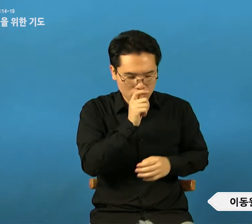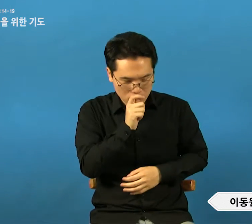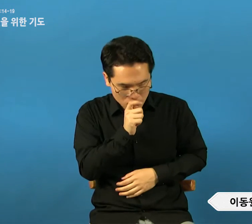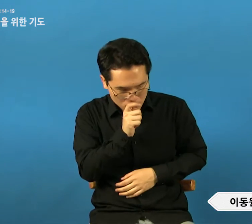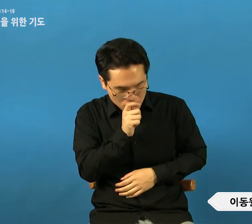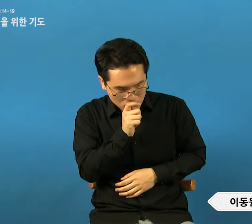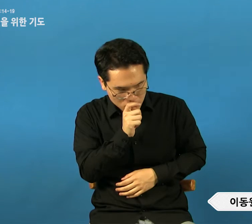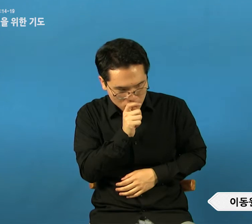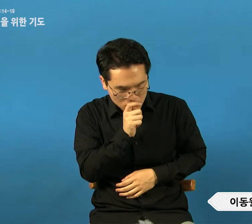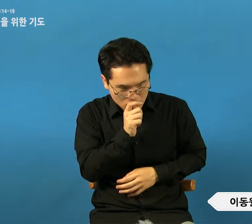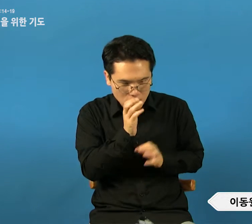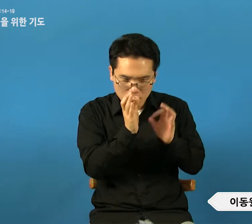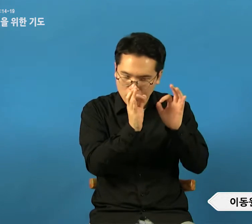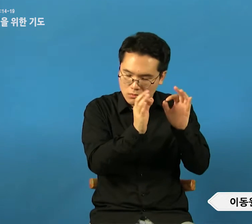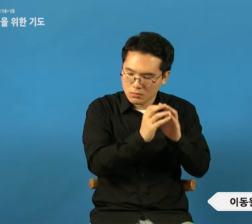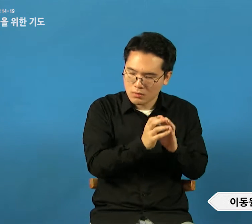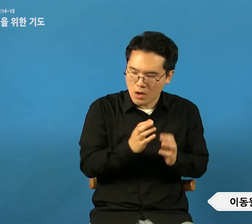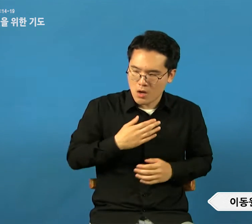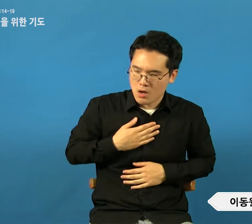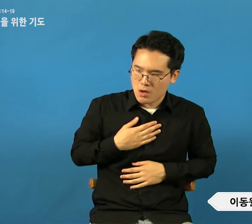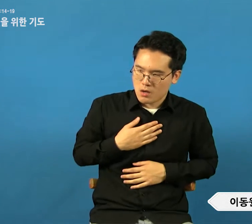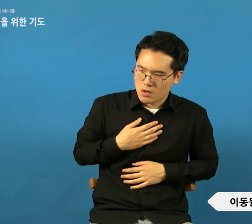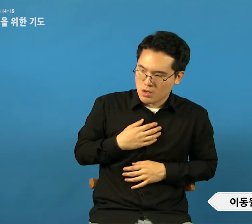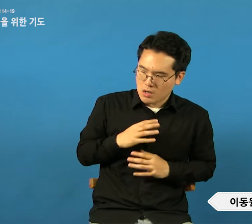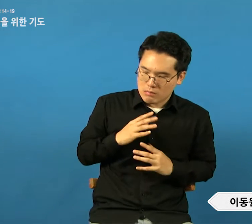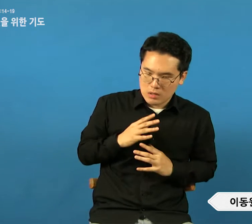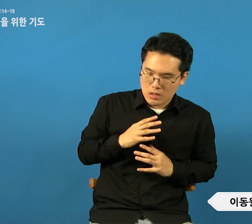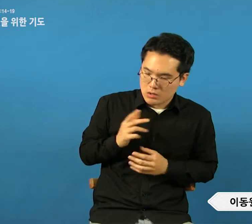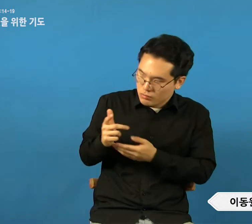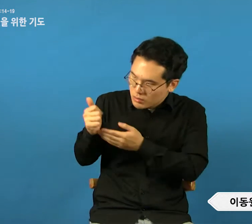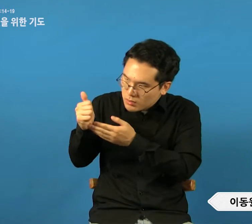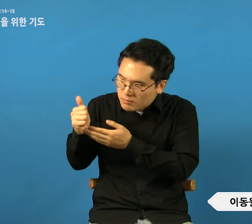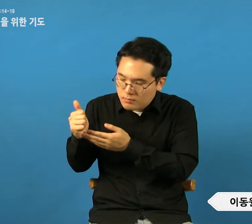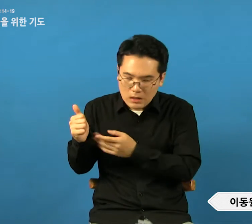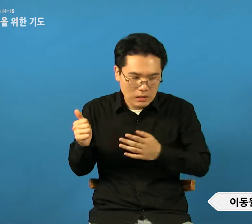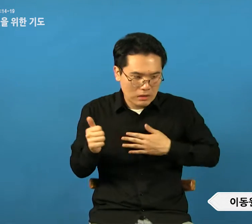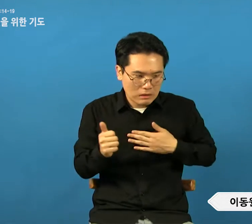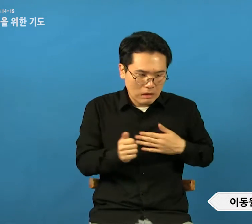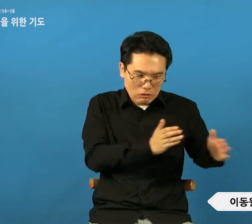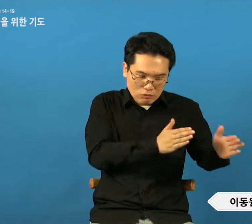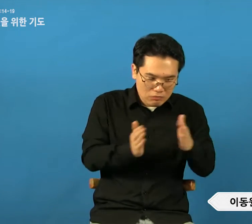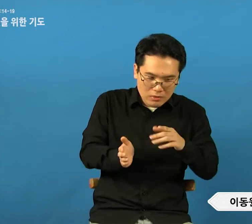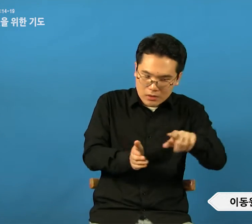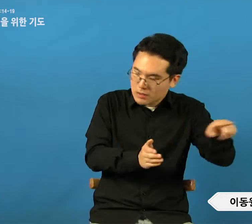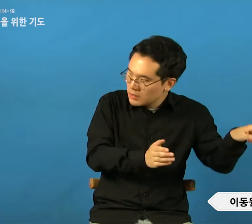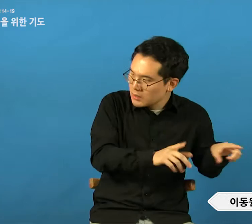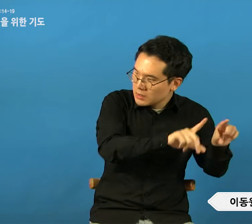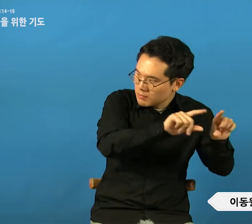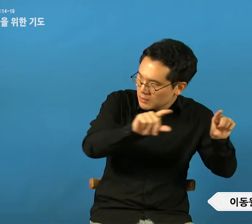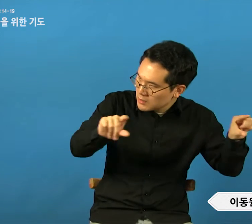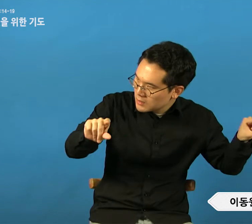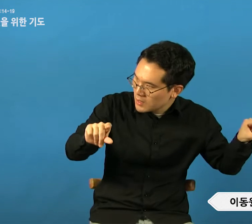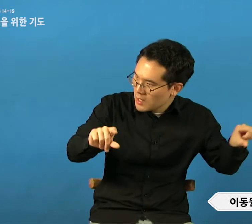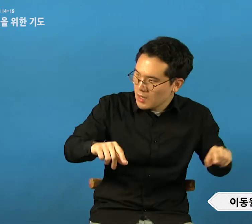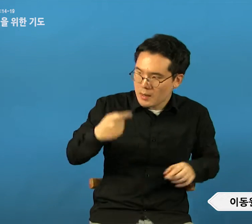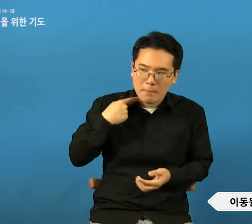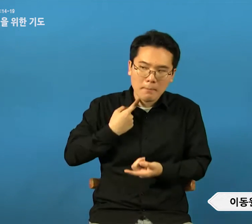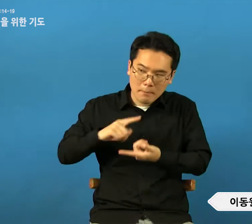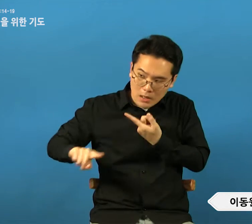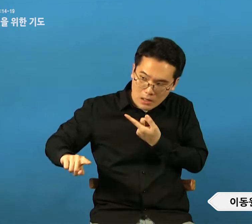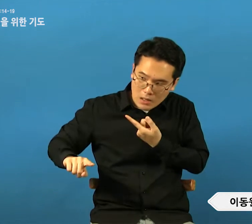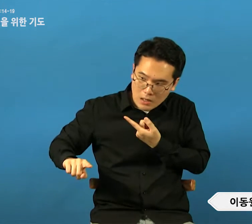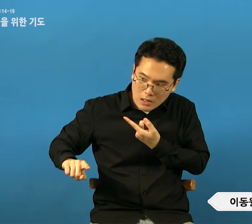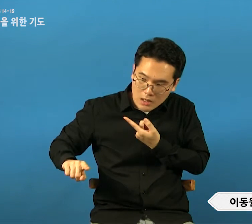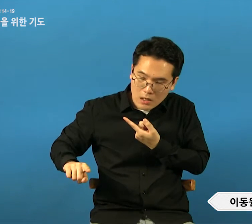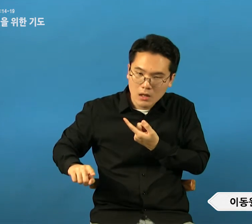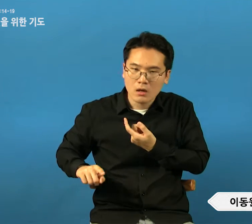나는 주님, 제가 차린 음식이 마음에 안 드시나요? 그러자 그분은